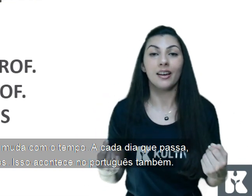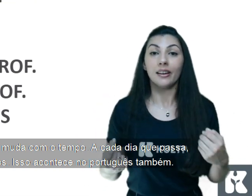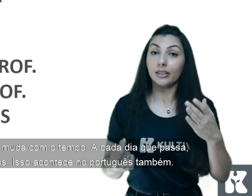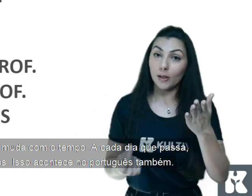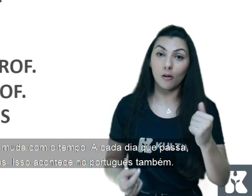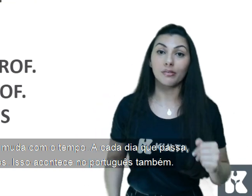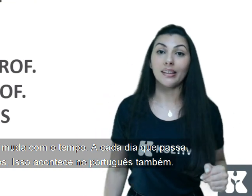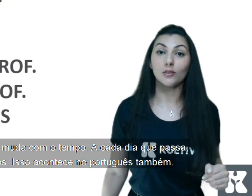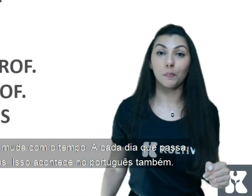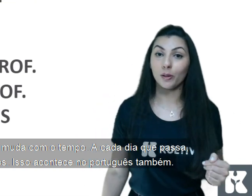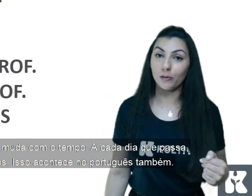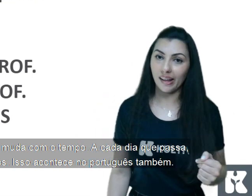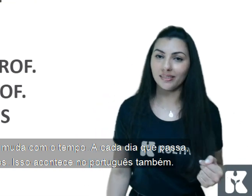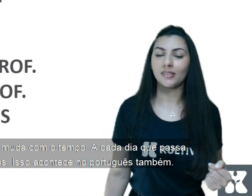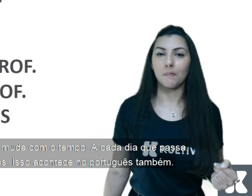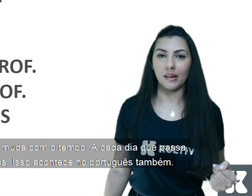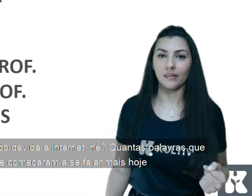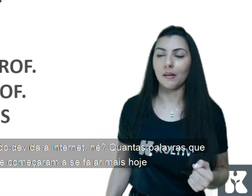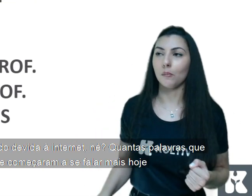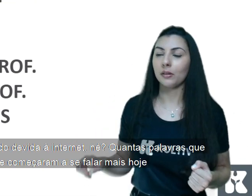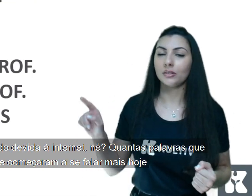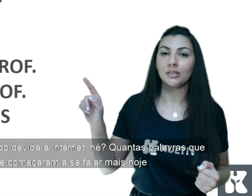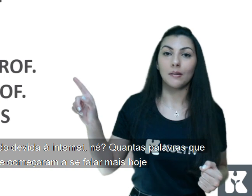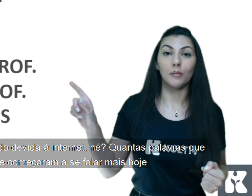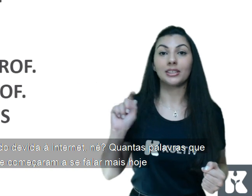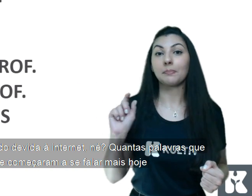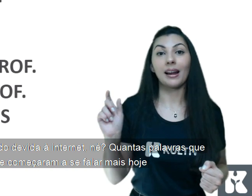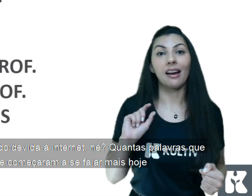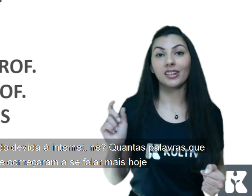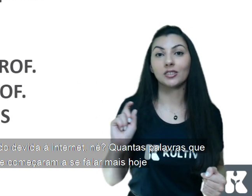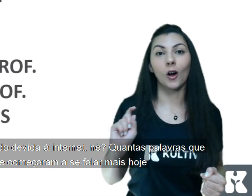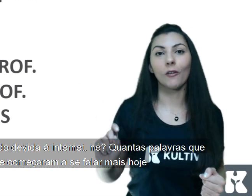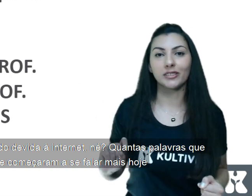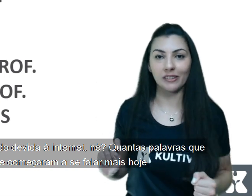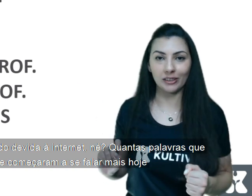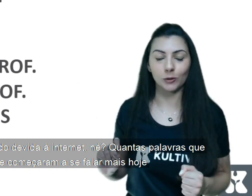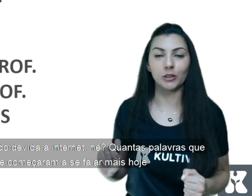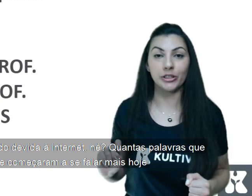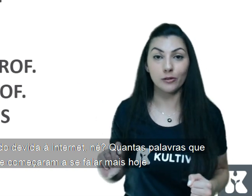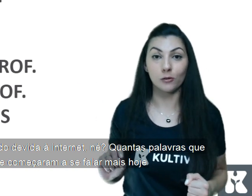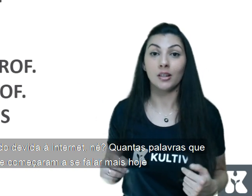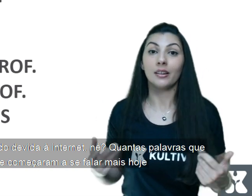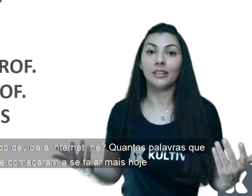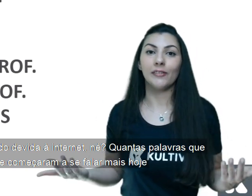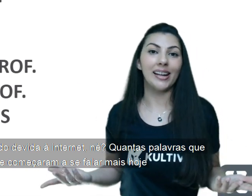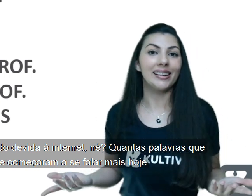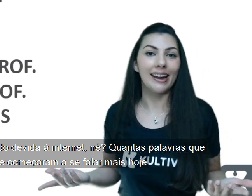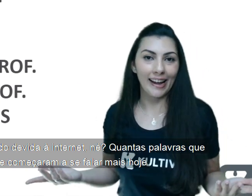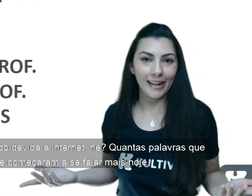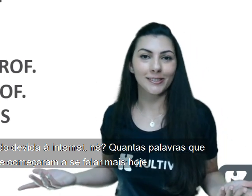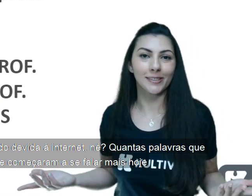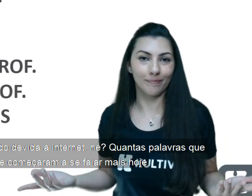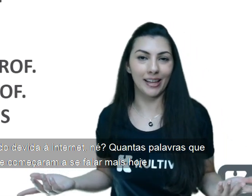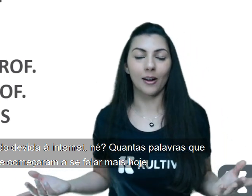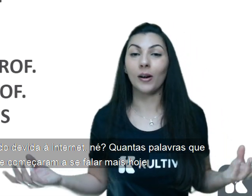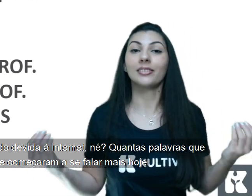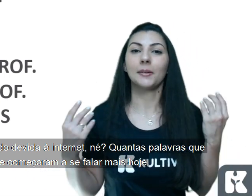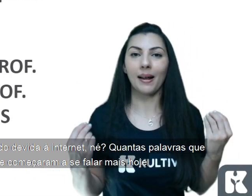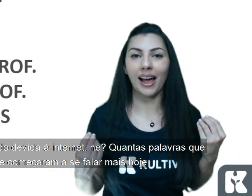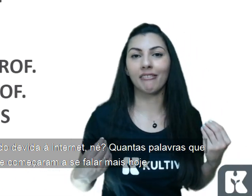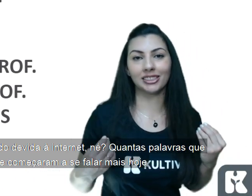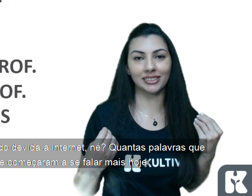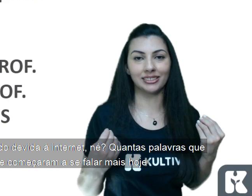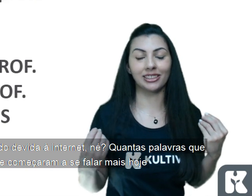né? Isso acontece no português também. Tem muitas palavras novas que vêm surgindo devido à internet, né?